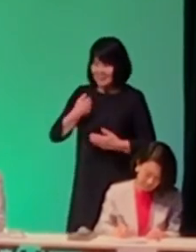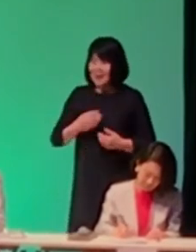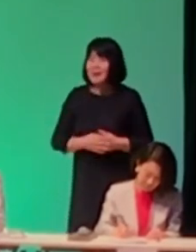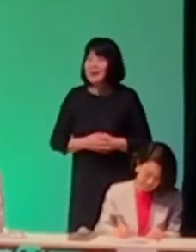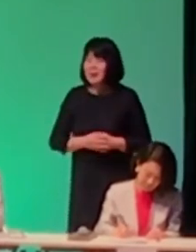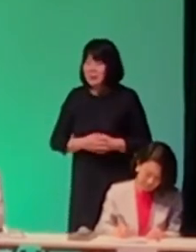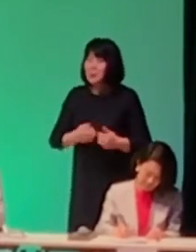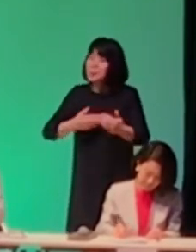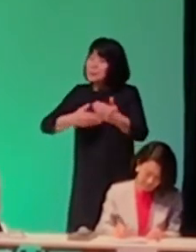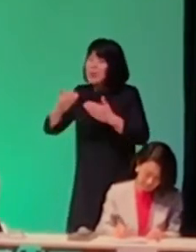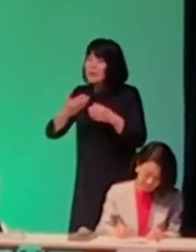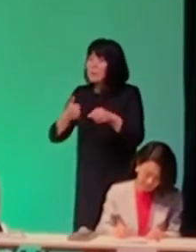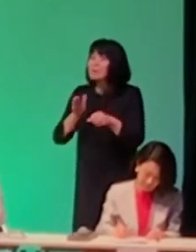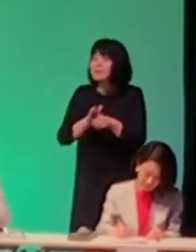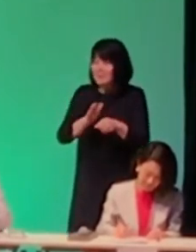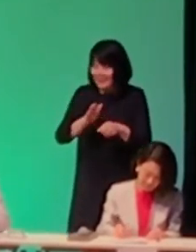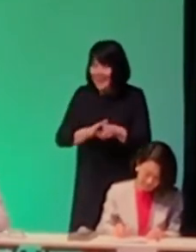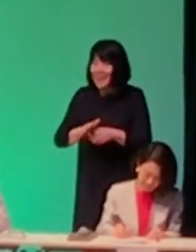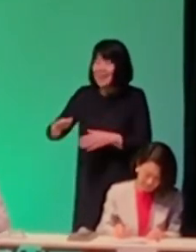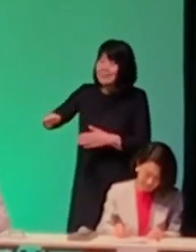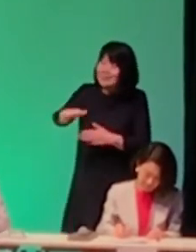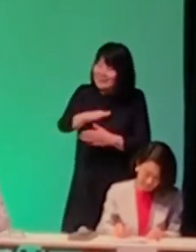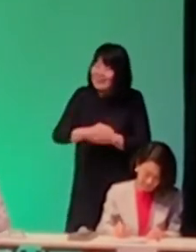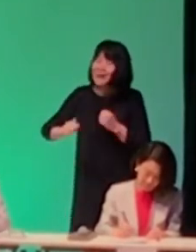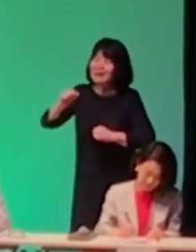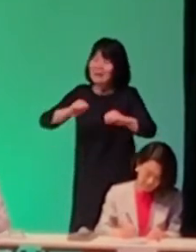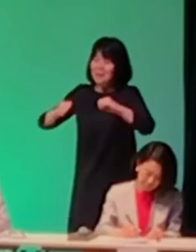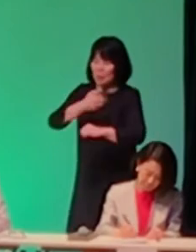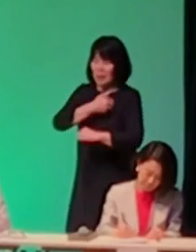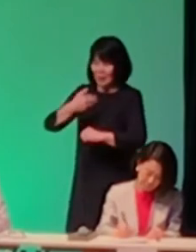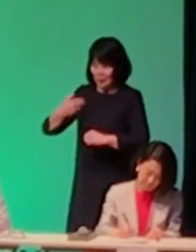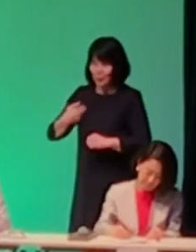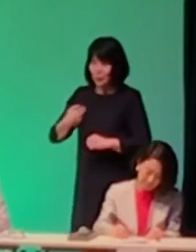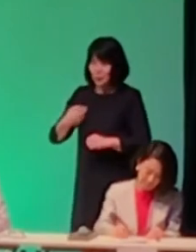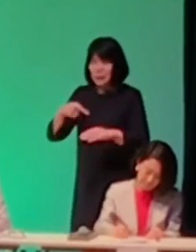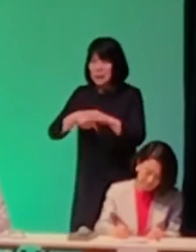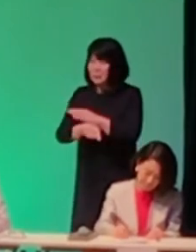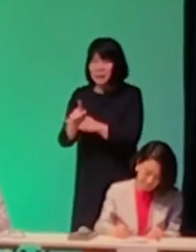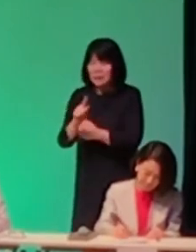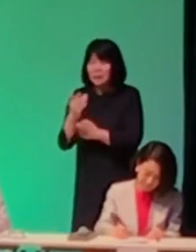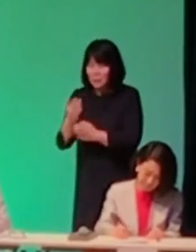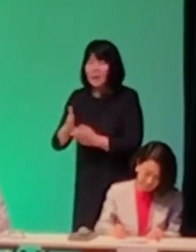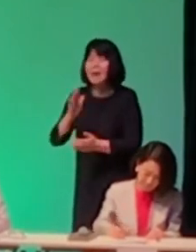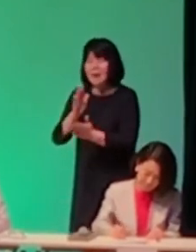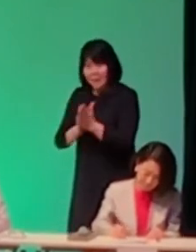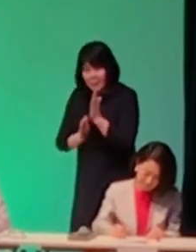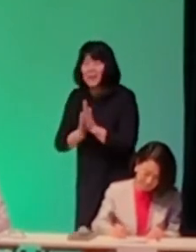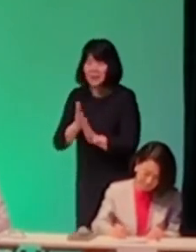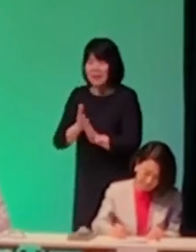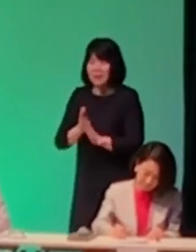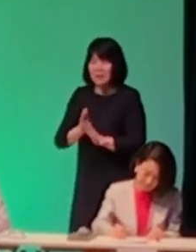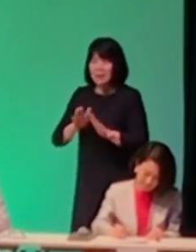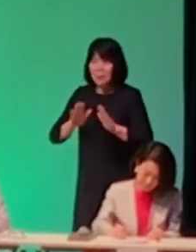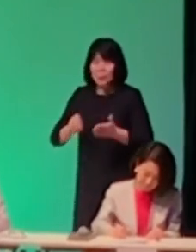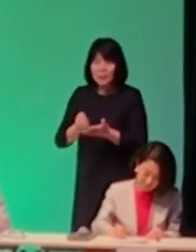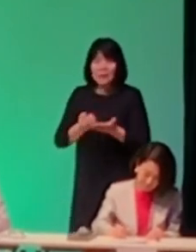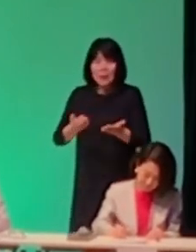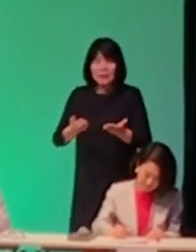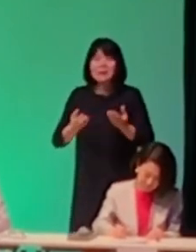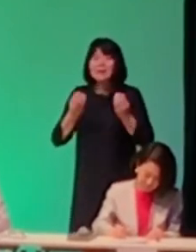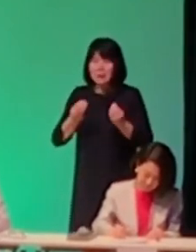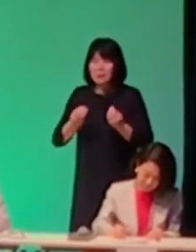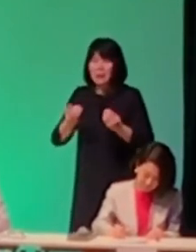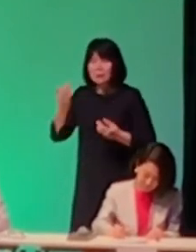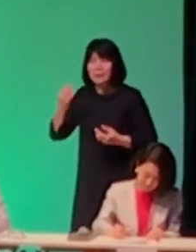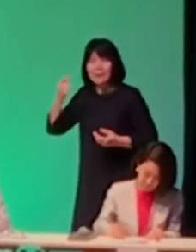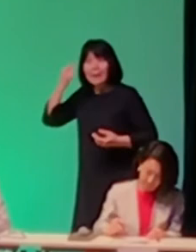そういった経験も含めてみんなが活躍できるっていうのはどういうことだろうと改めてこの機会をいただいたんで考えてたん